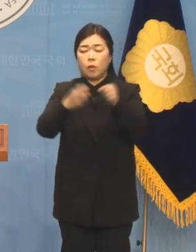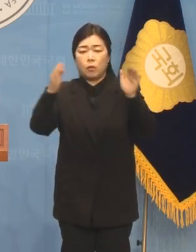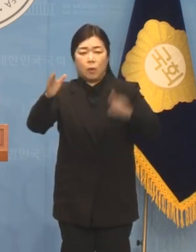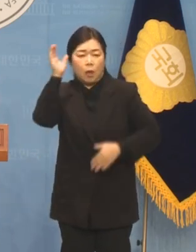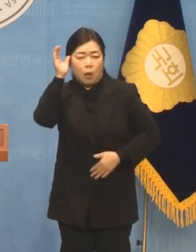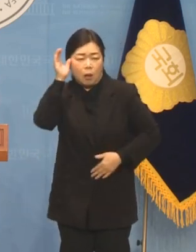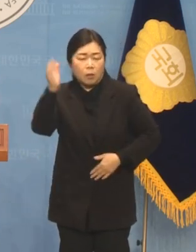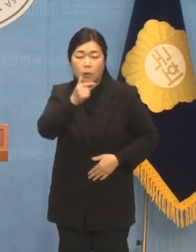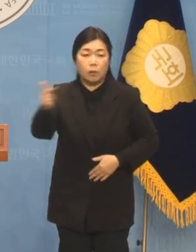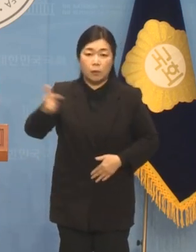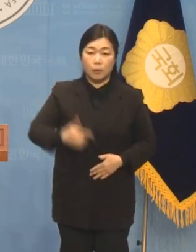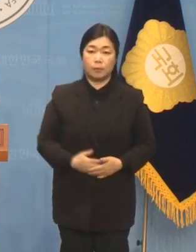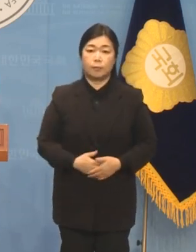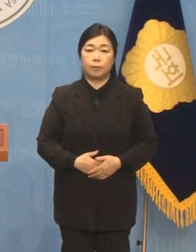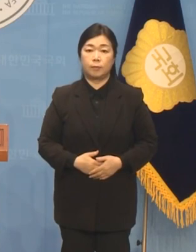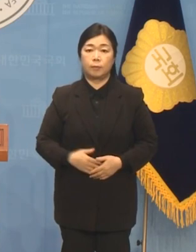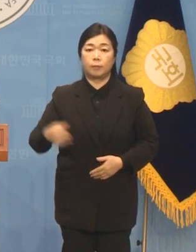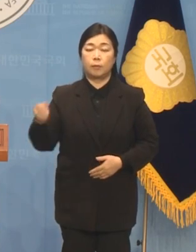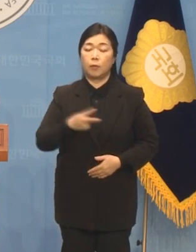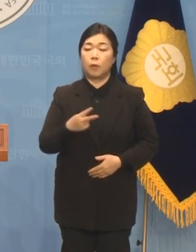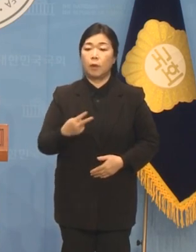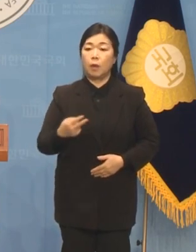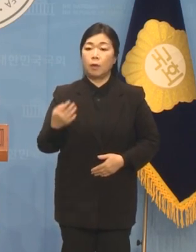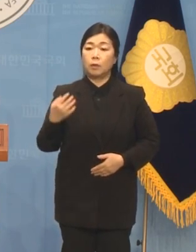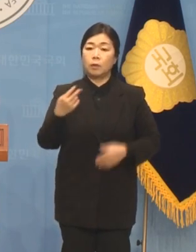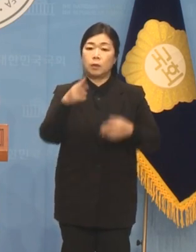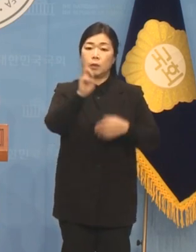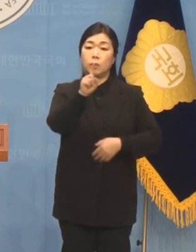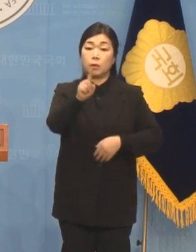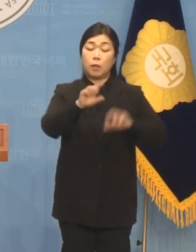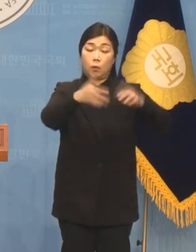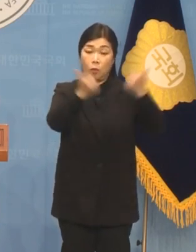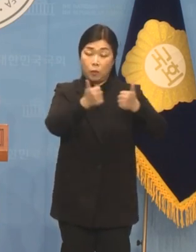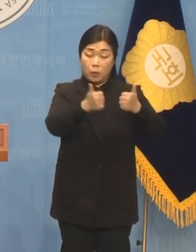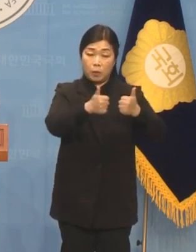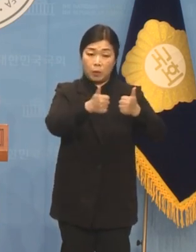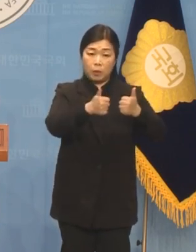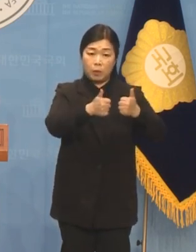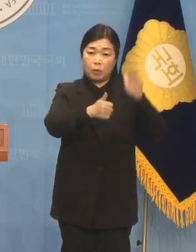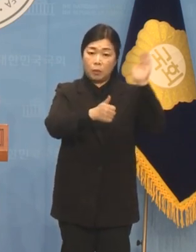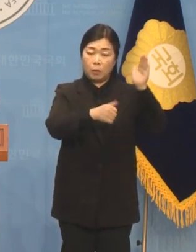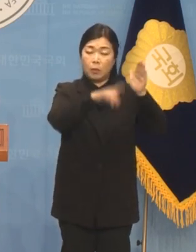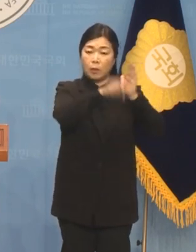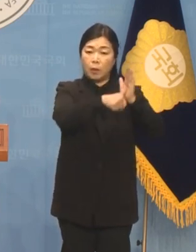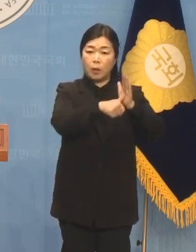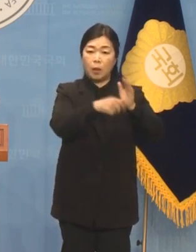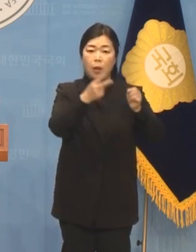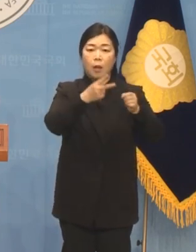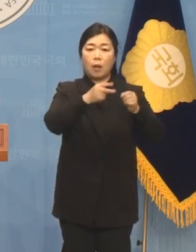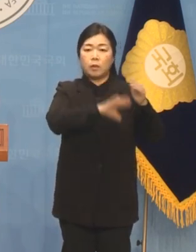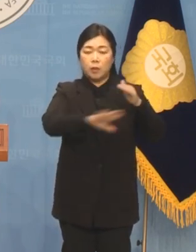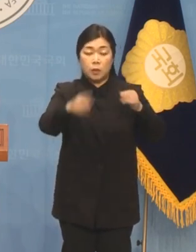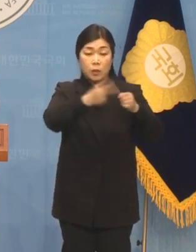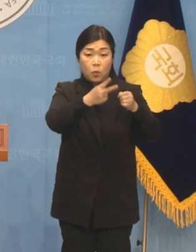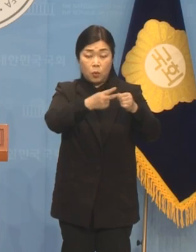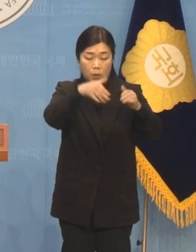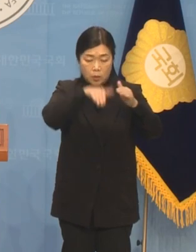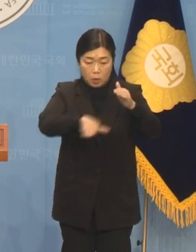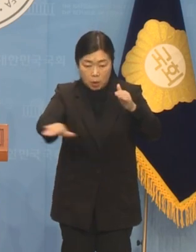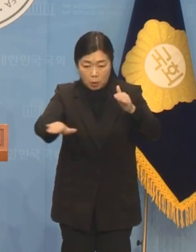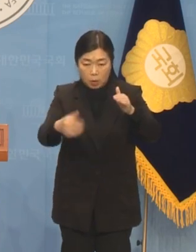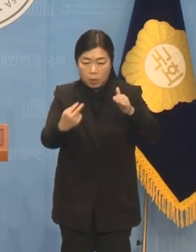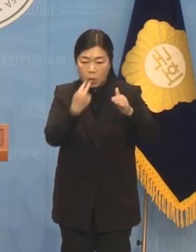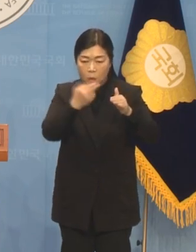후보는 지난 4년 전 21대 총선 과정에서 2호선 지하화 및 하부공간 환경 개선을